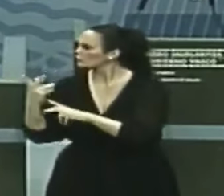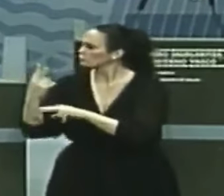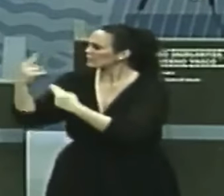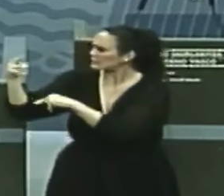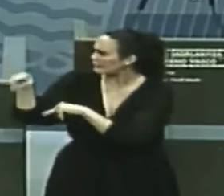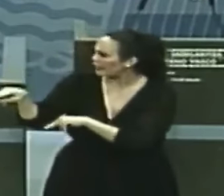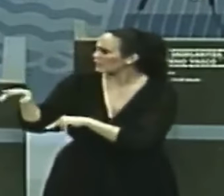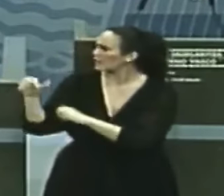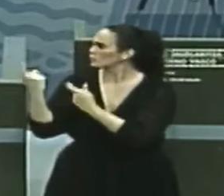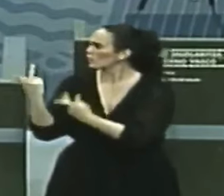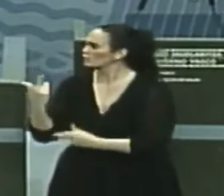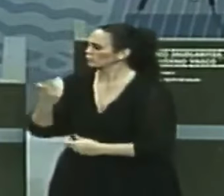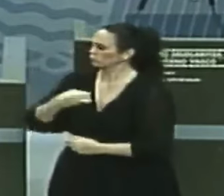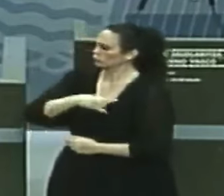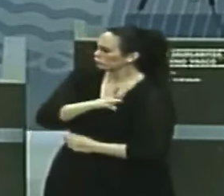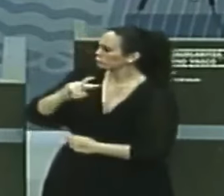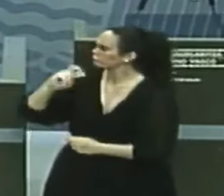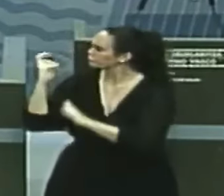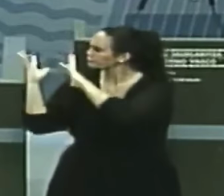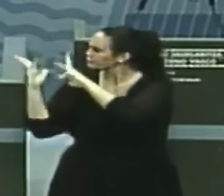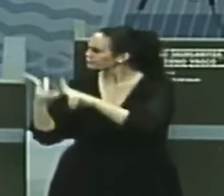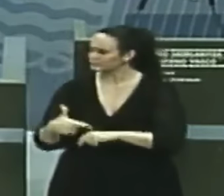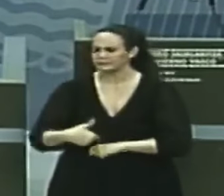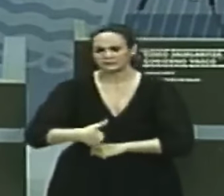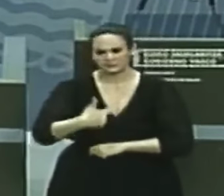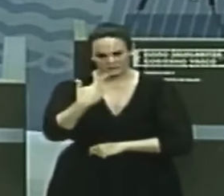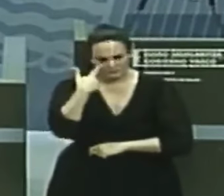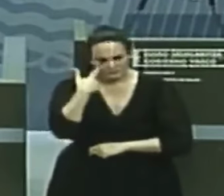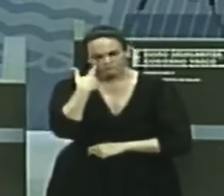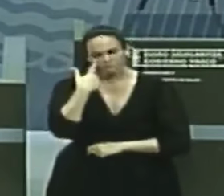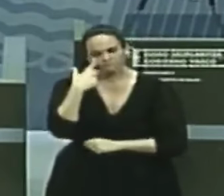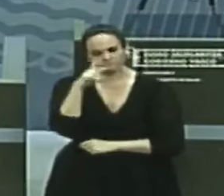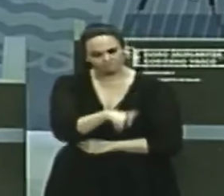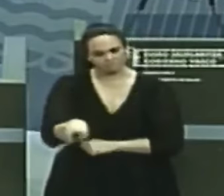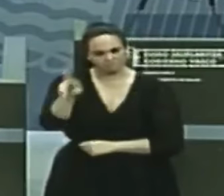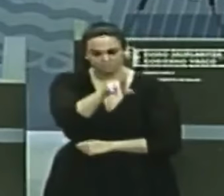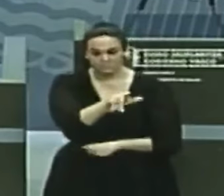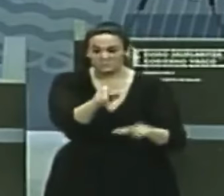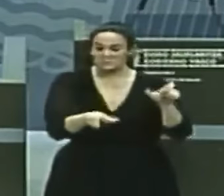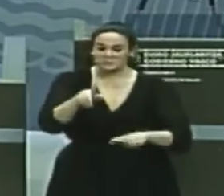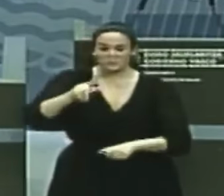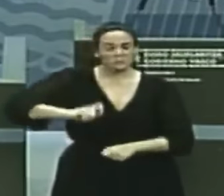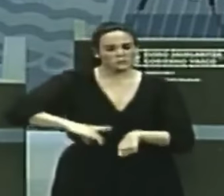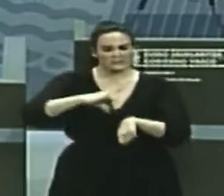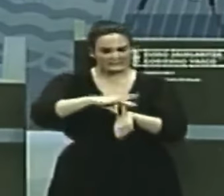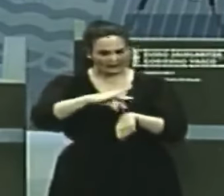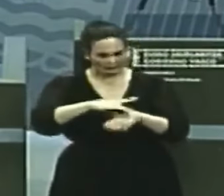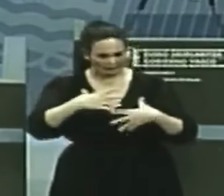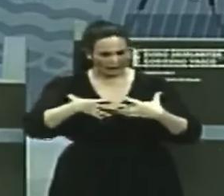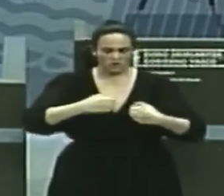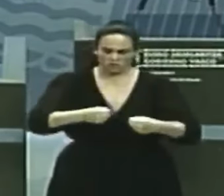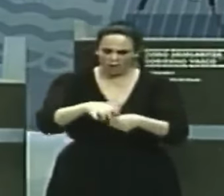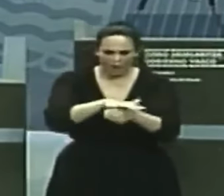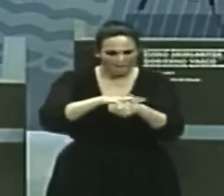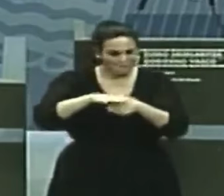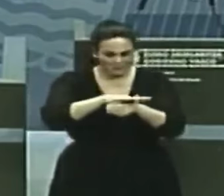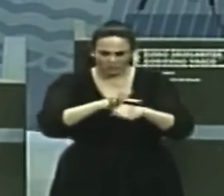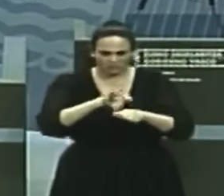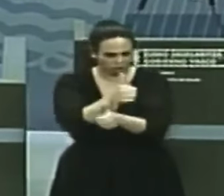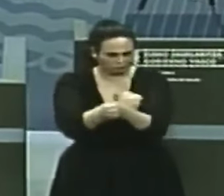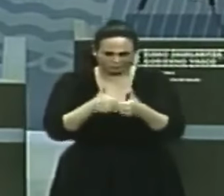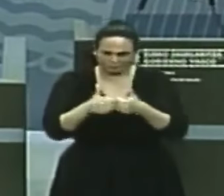policías mire les comentó como bien saben para nosotros el personal sanitario es fundamental y siempre ha sido prioritario y de las